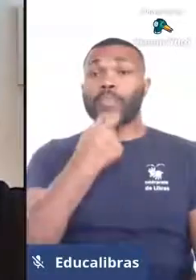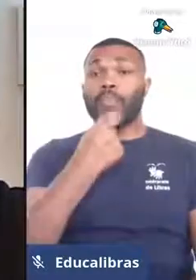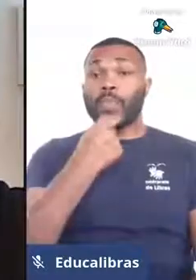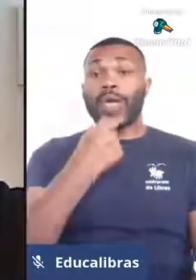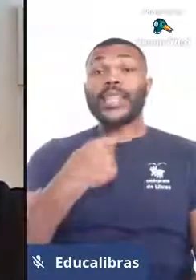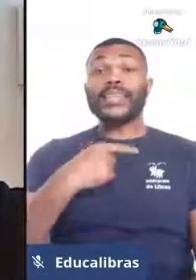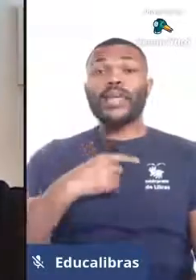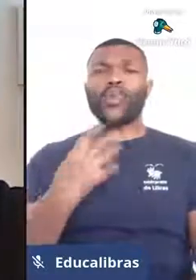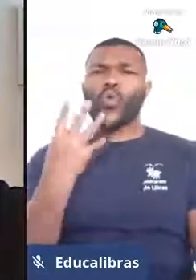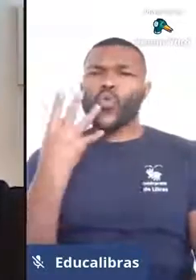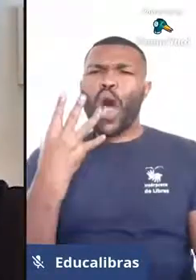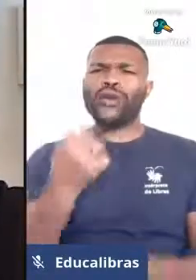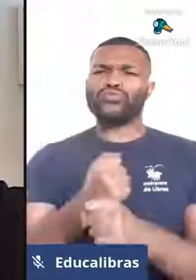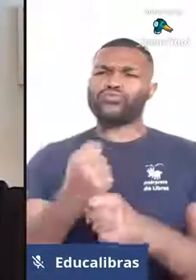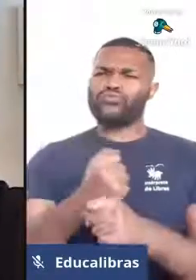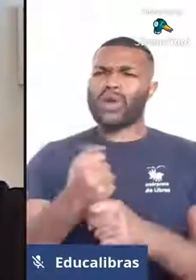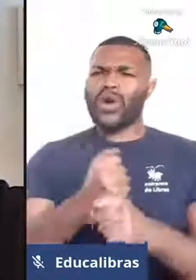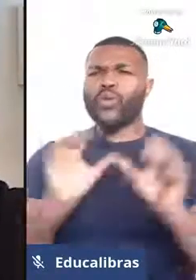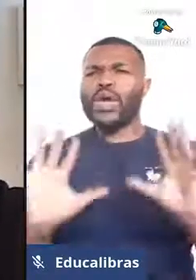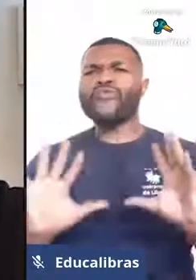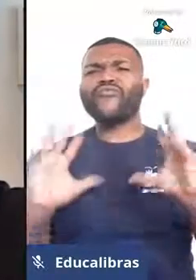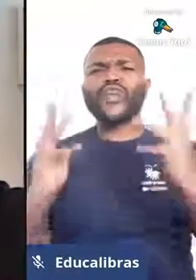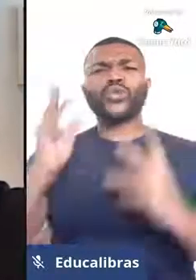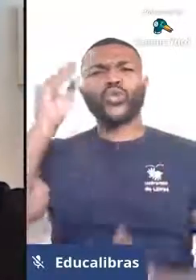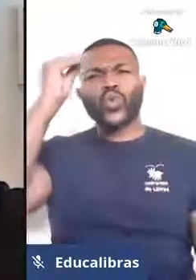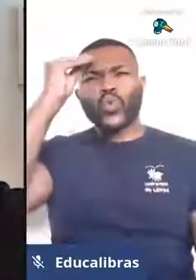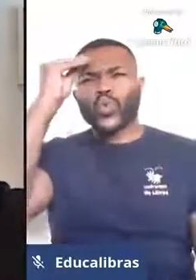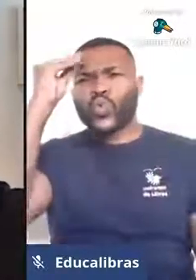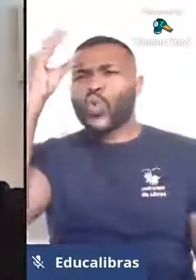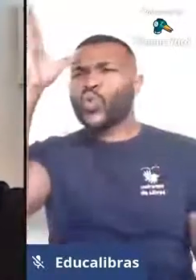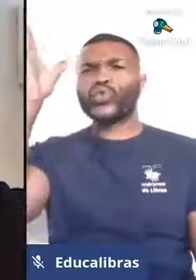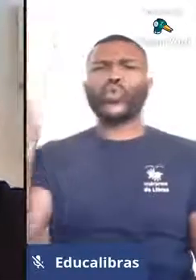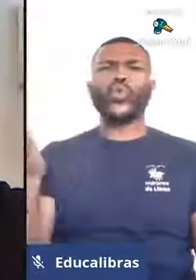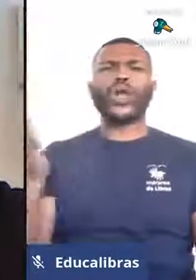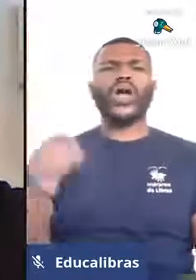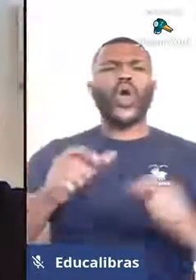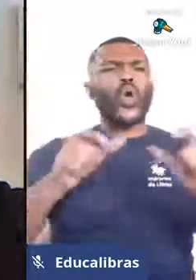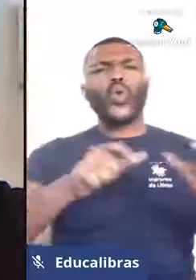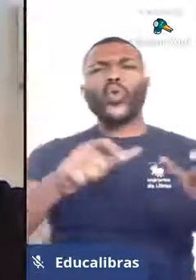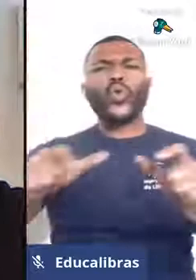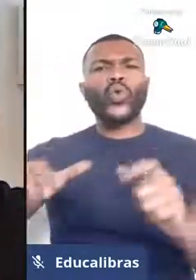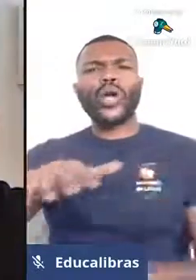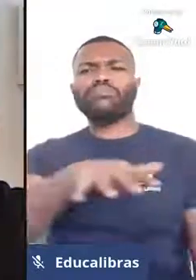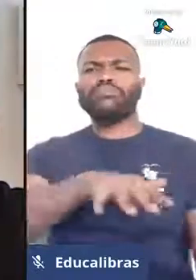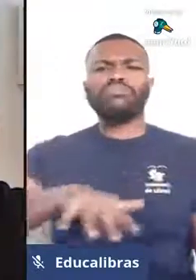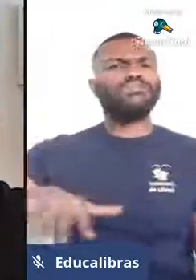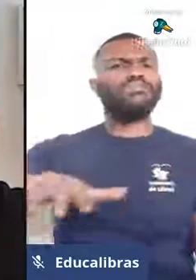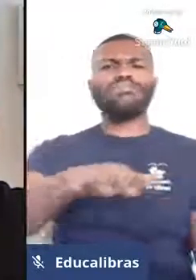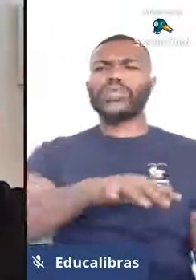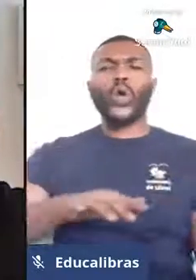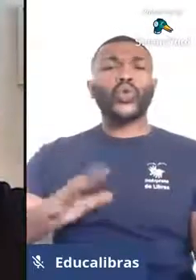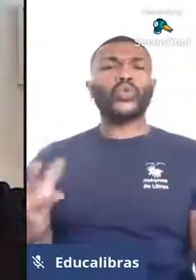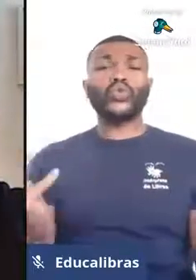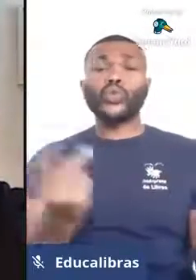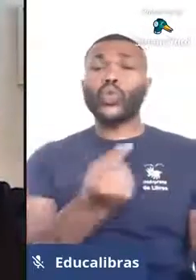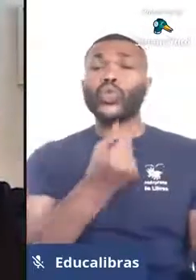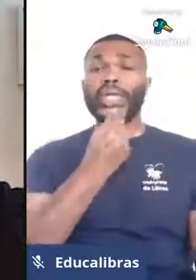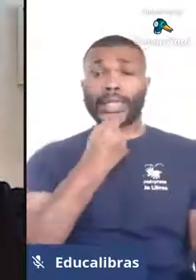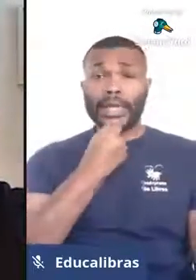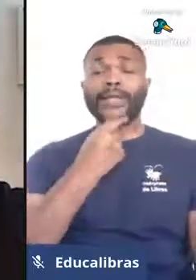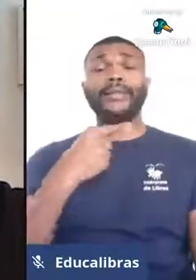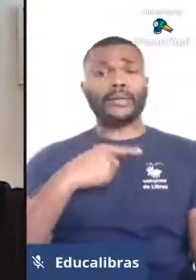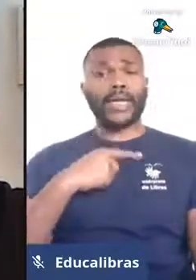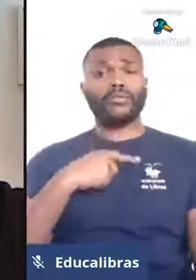eventos culturais por todas as ilhas, pelo território inteiro do Reino Unido,